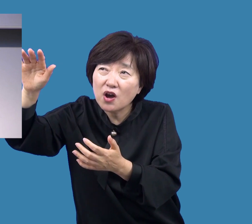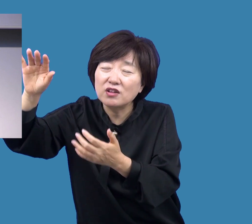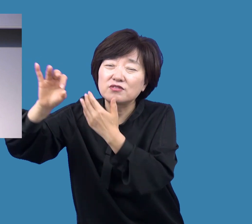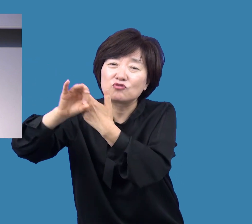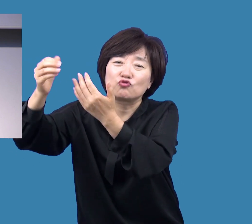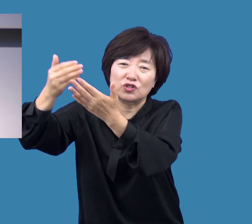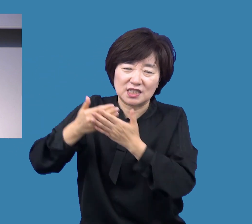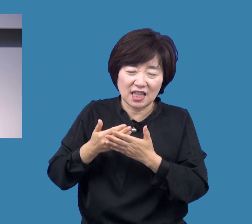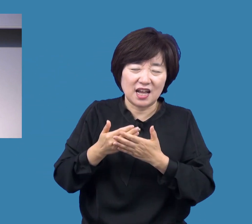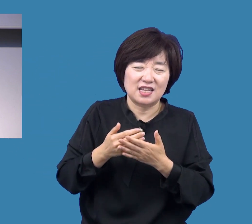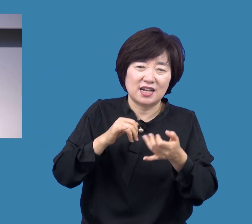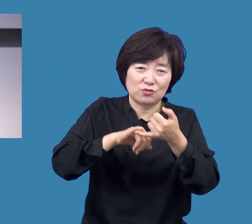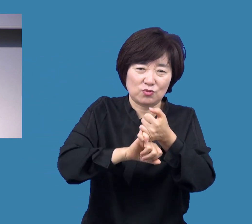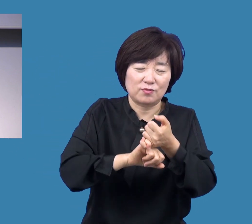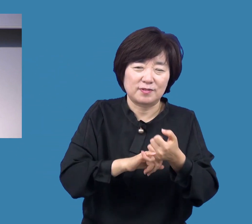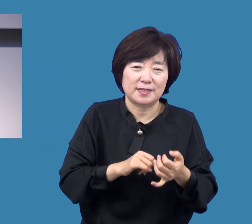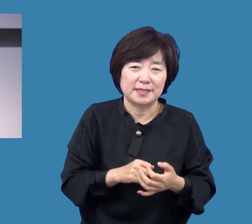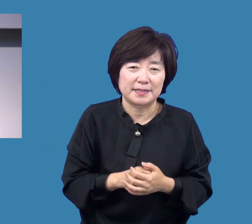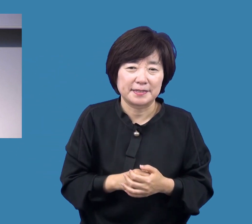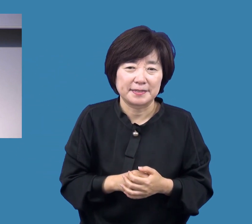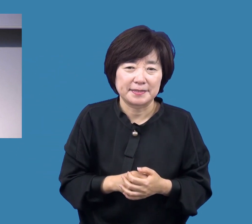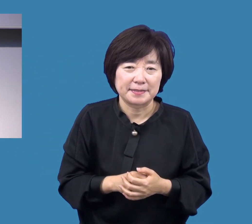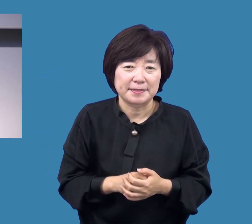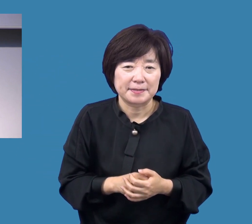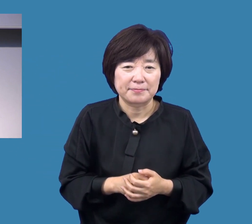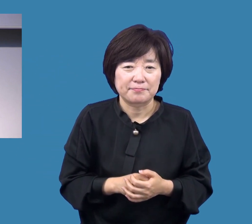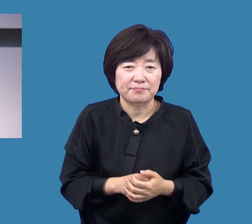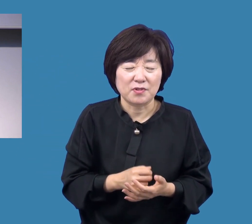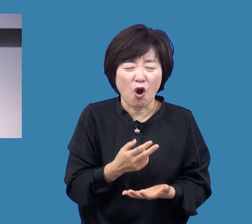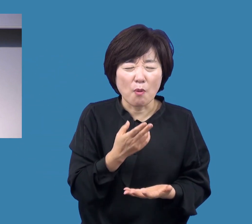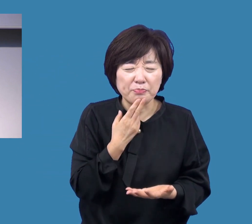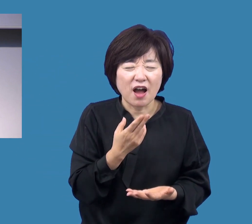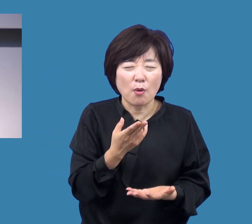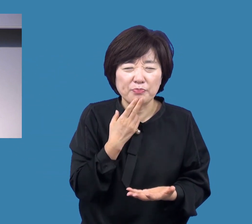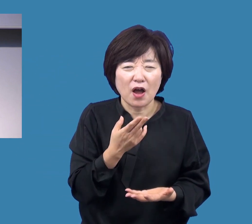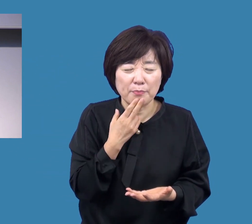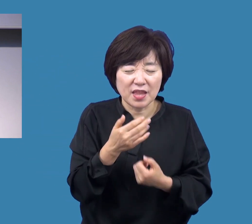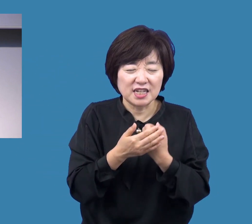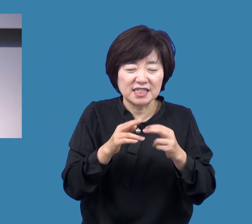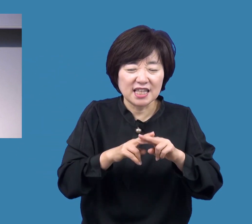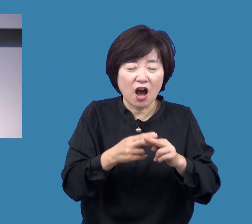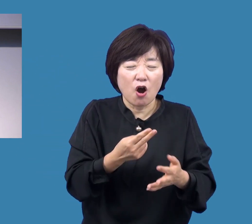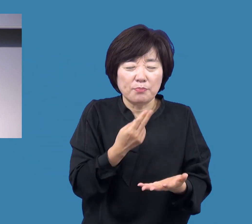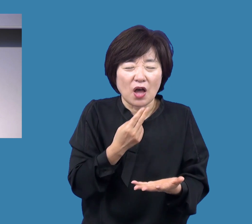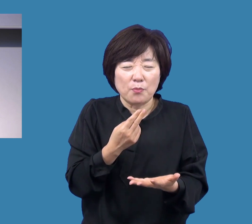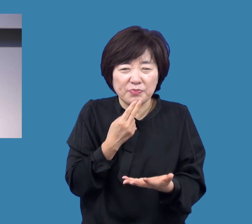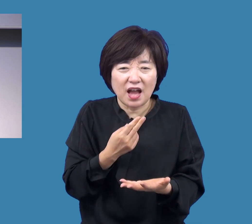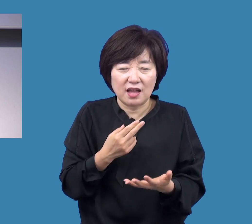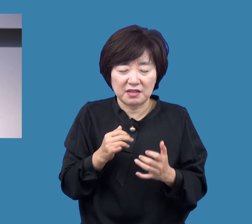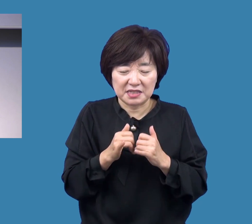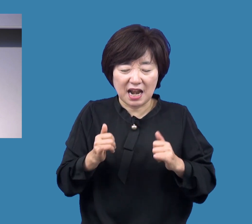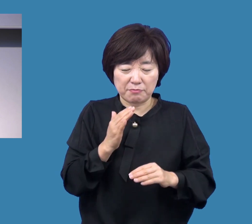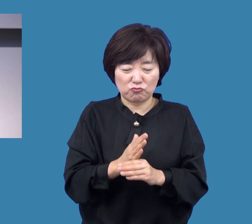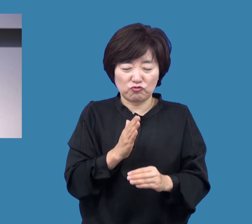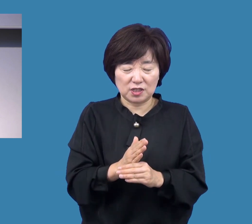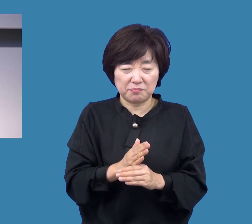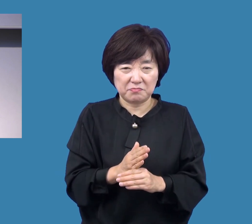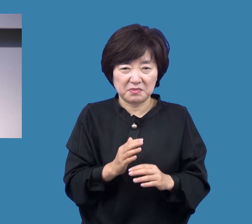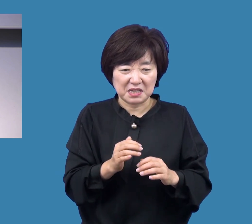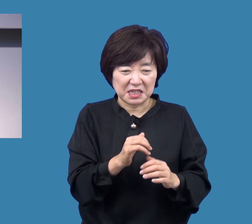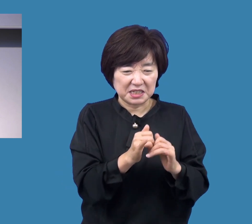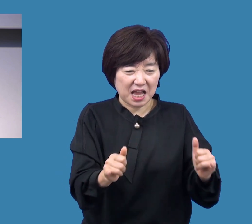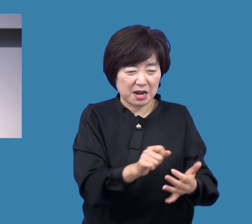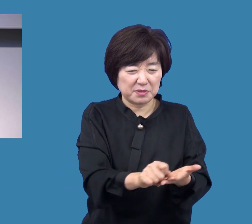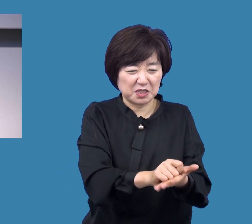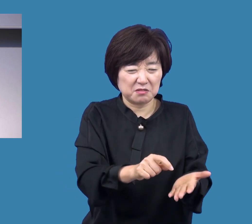그래요? 은사가 없다고 생각하는 것은 성경을 인본주의적으로 분석하려고 그래서 그래. 이건 하나님의 말씀이고 이건 사람들이 쓴 글이고